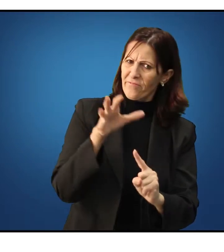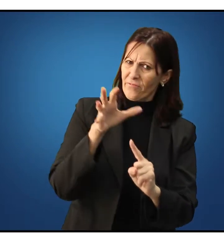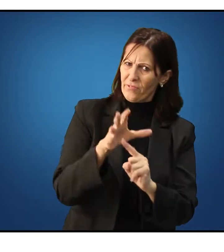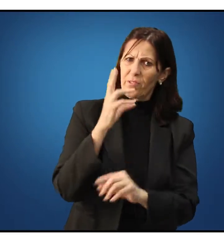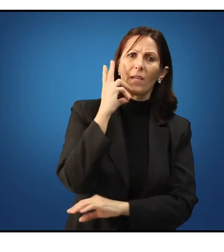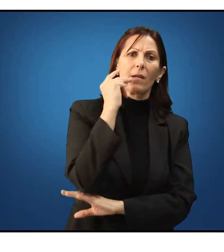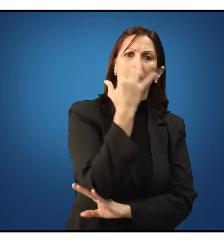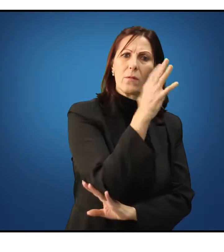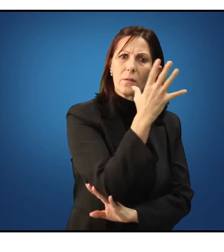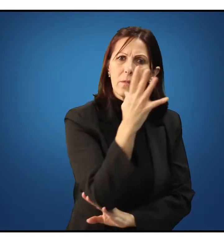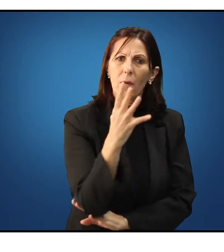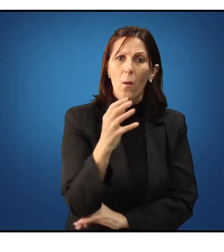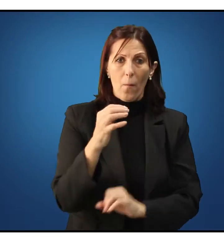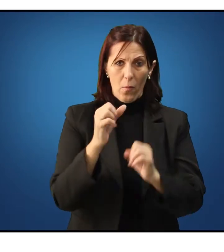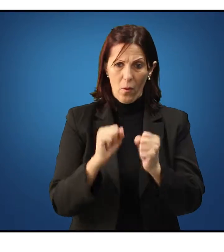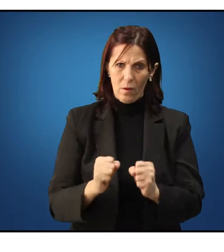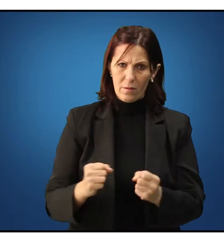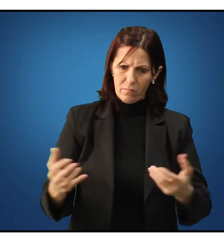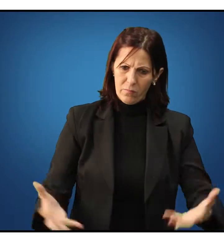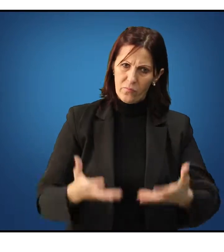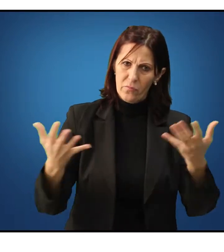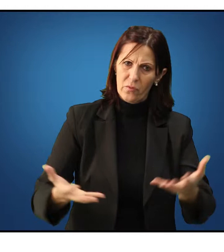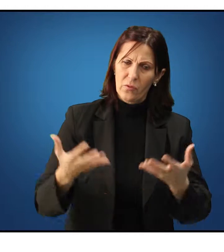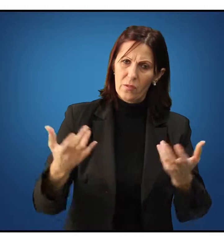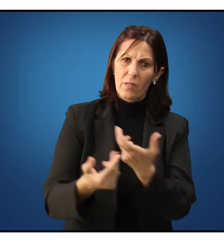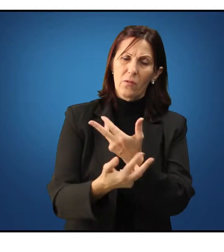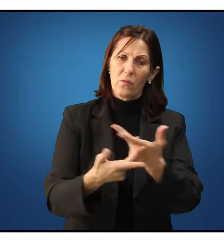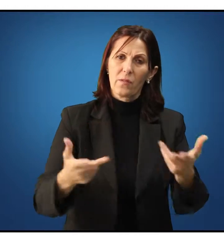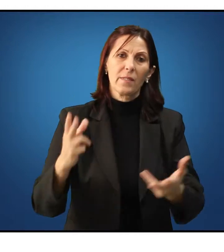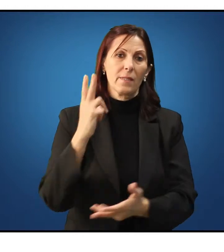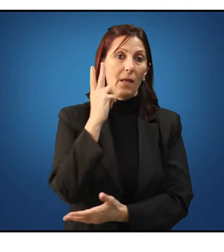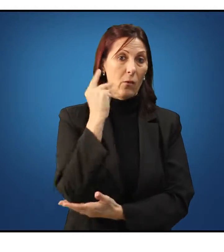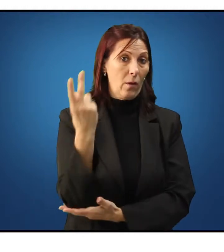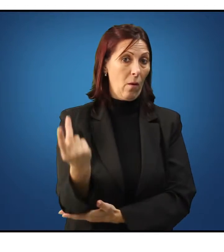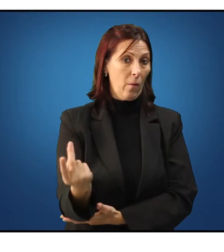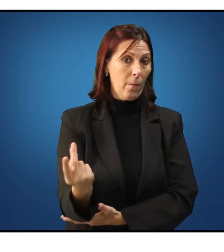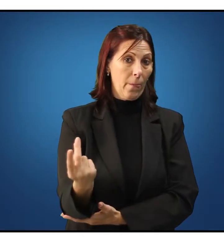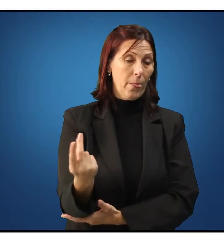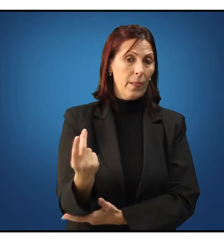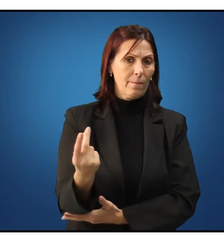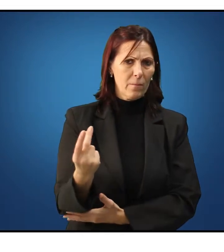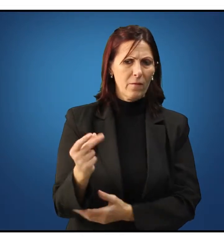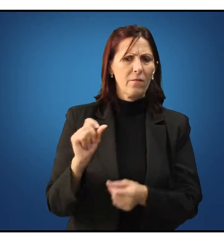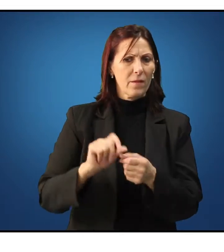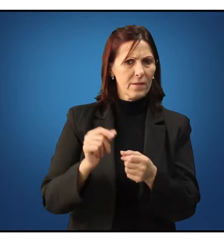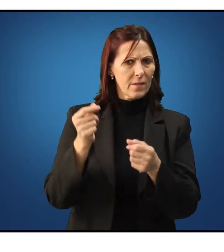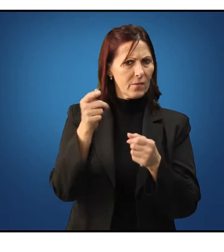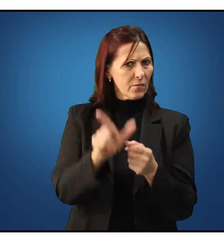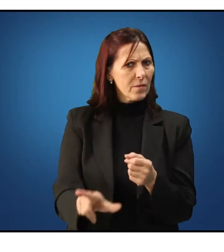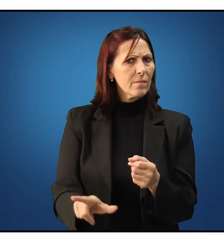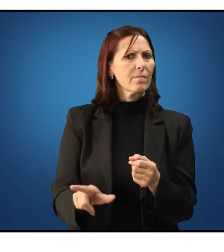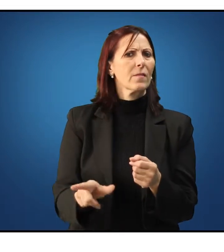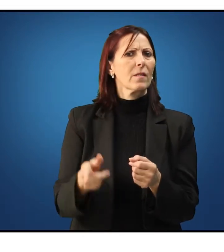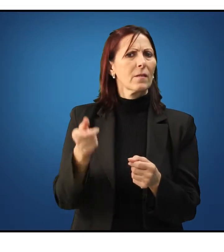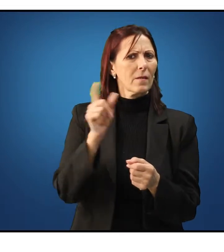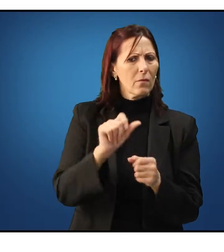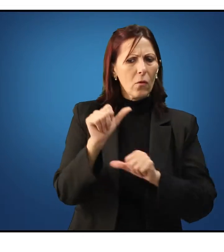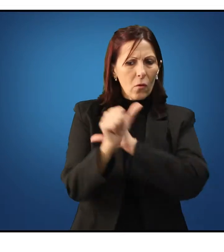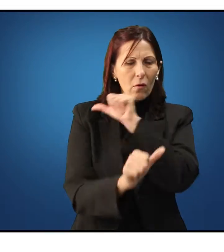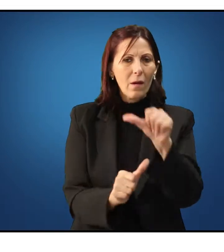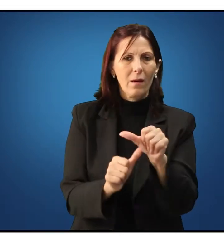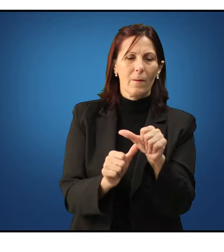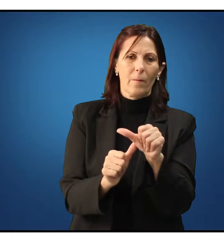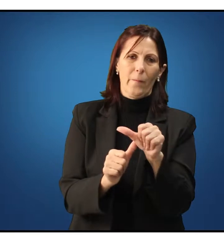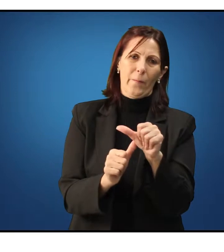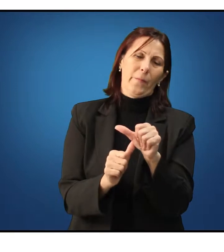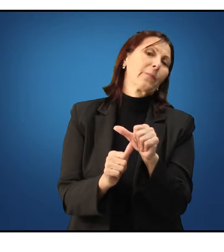possível acelerar os procedimentos naturais, é possível simular, alterar, enfim, a partir